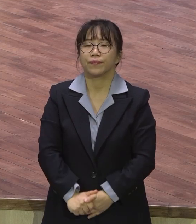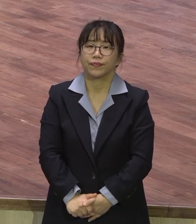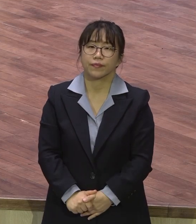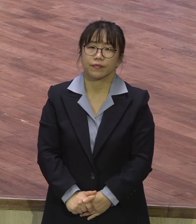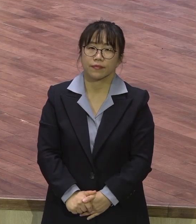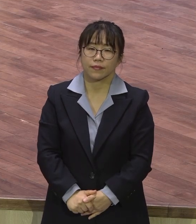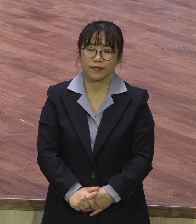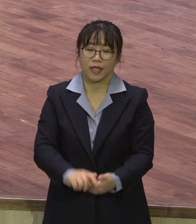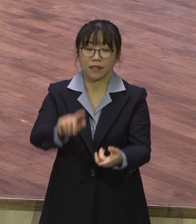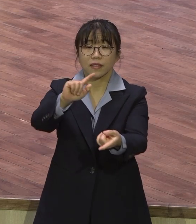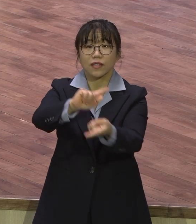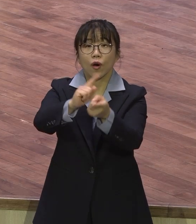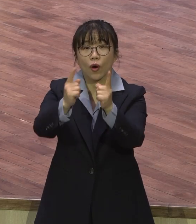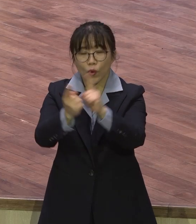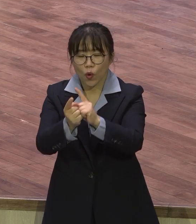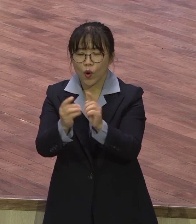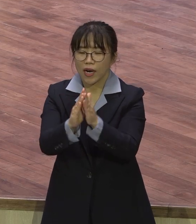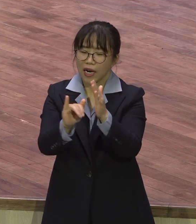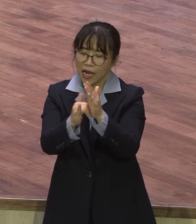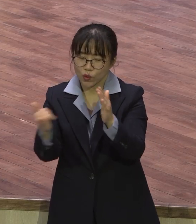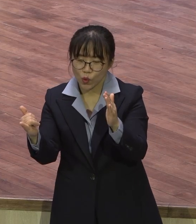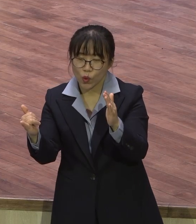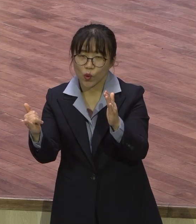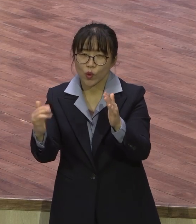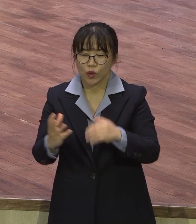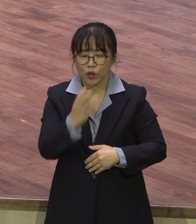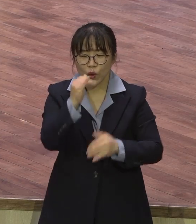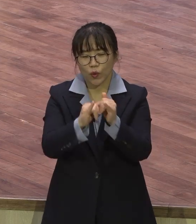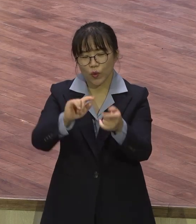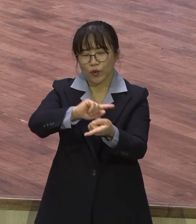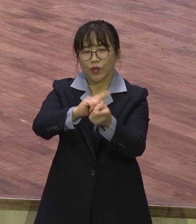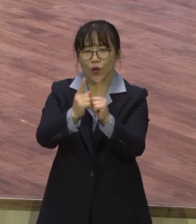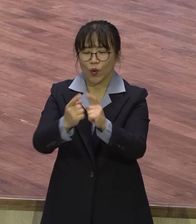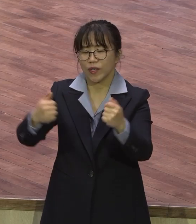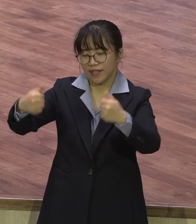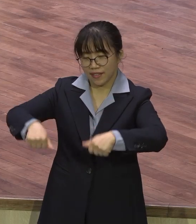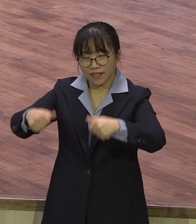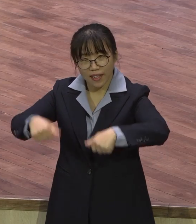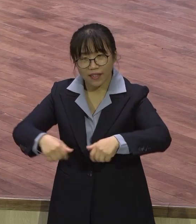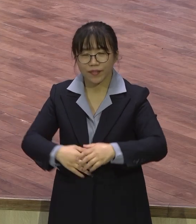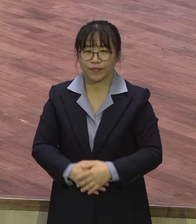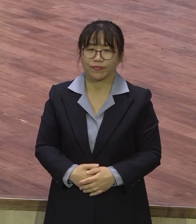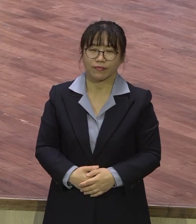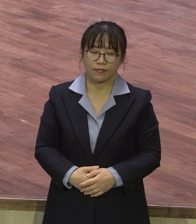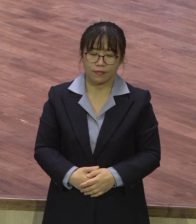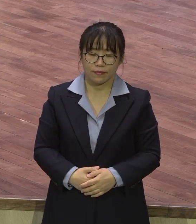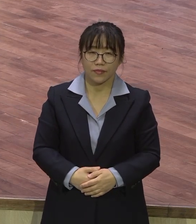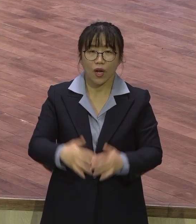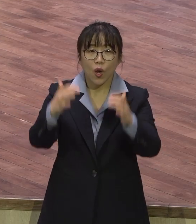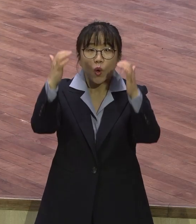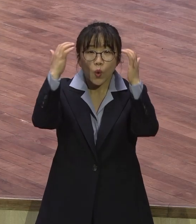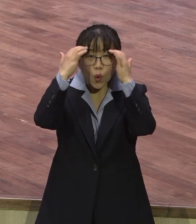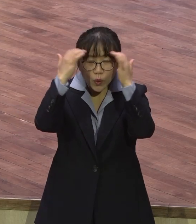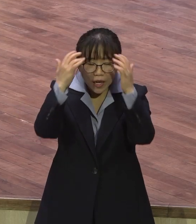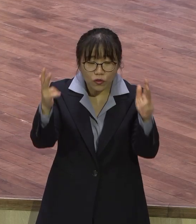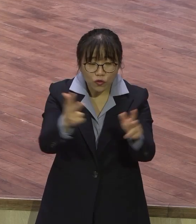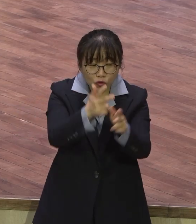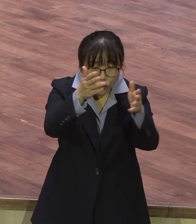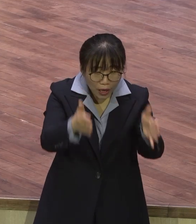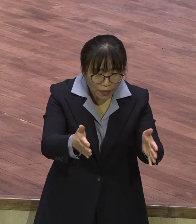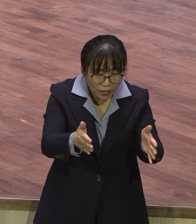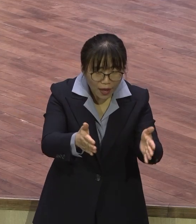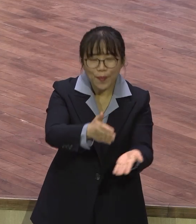우리 서로 가족끼리 또 우리 성도끼리 서로 다 인사합시다 고난주간이 아니라